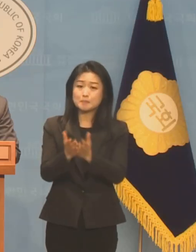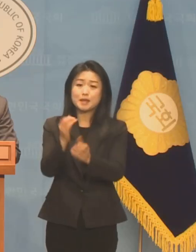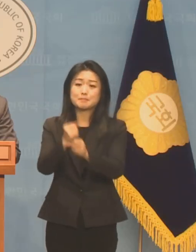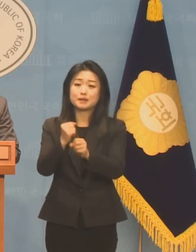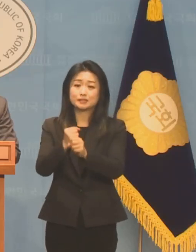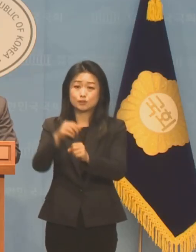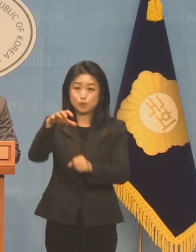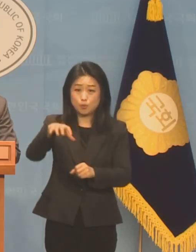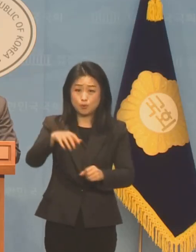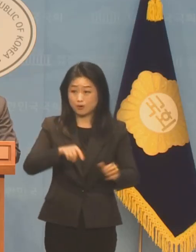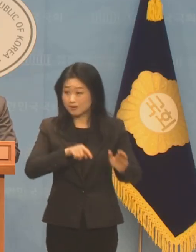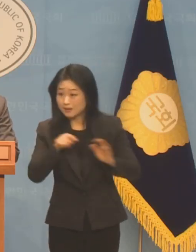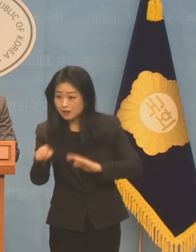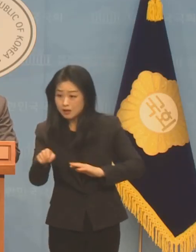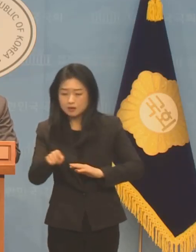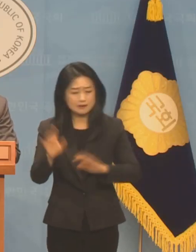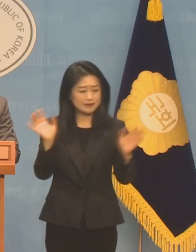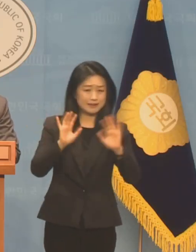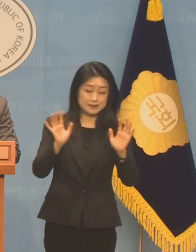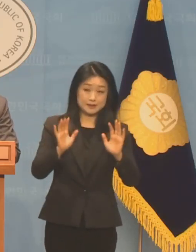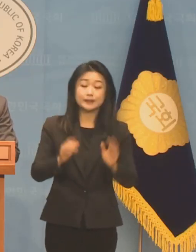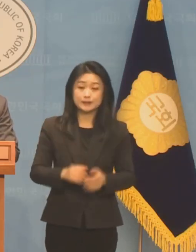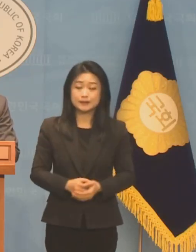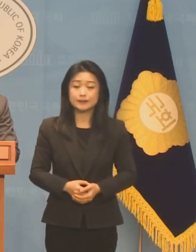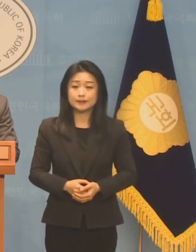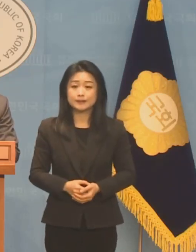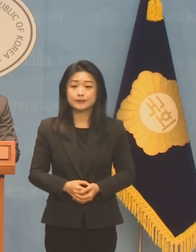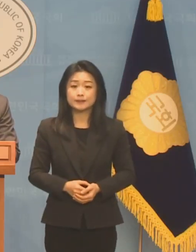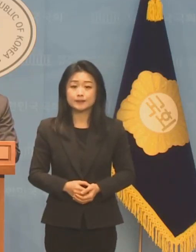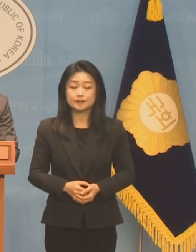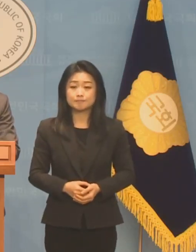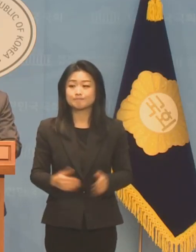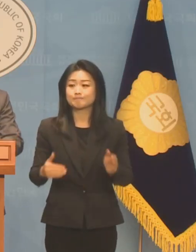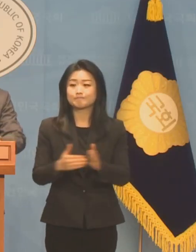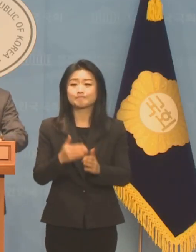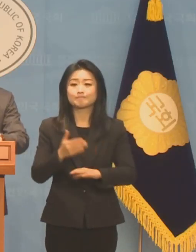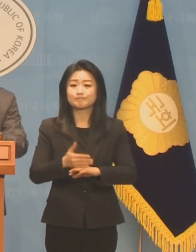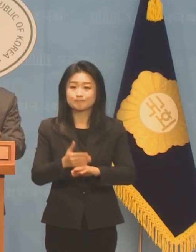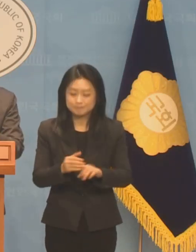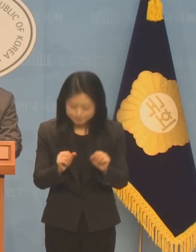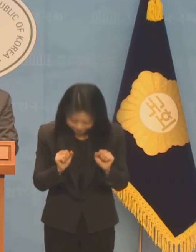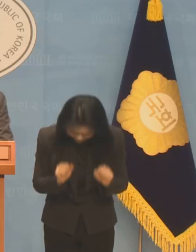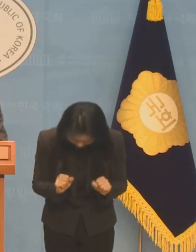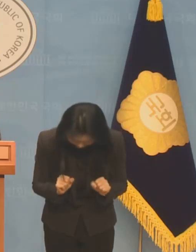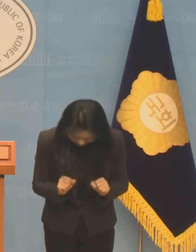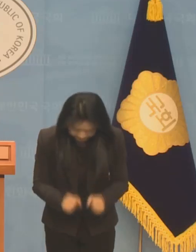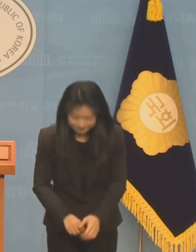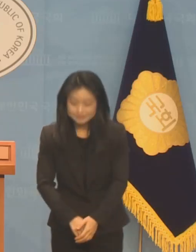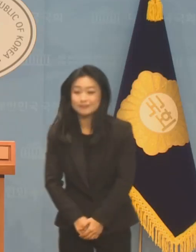일하러 갈 노동자는 없습니다. 이상입니다.